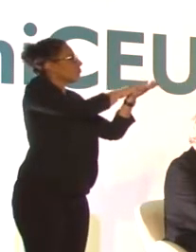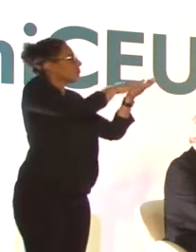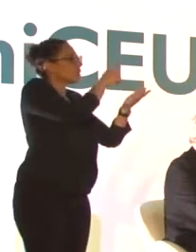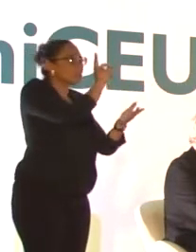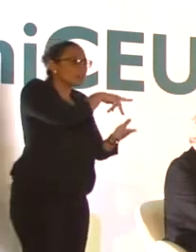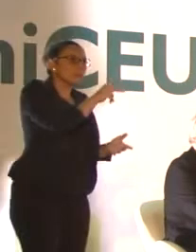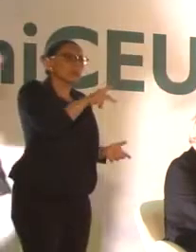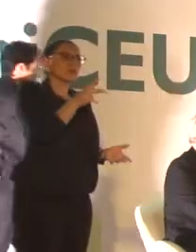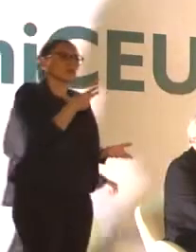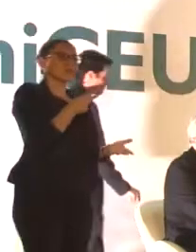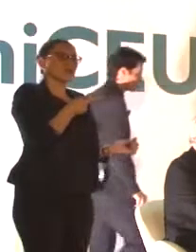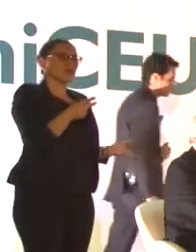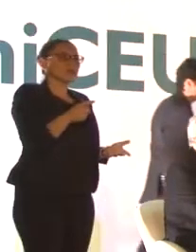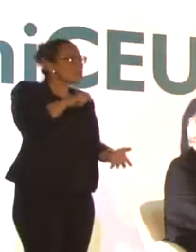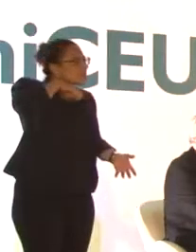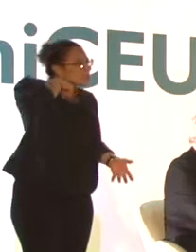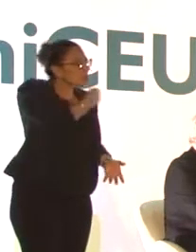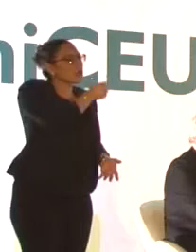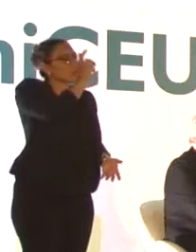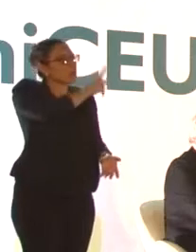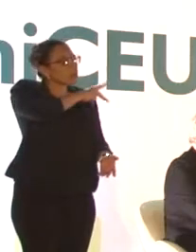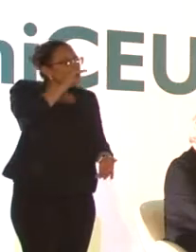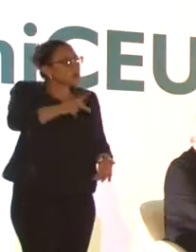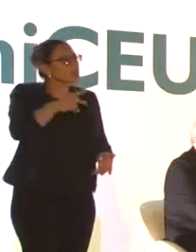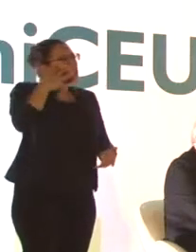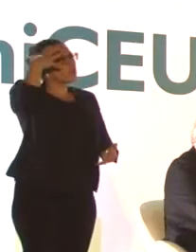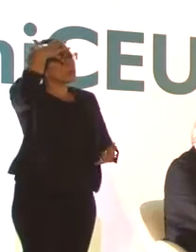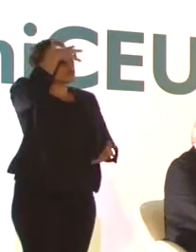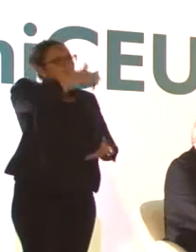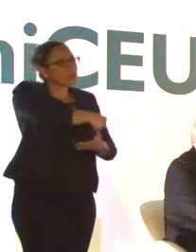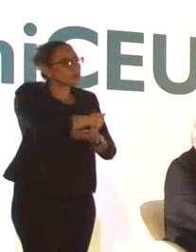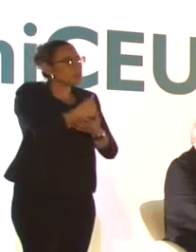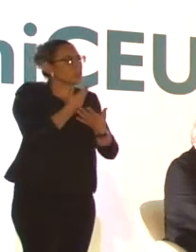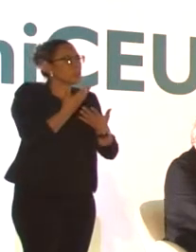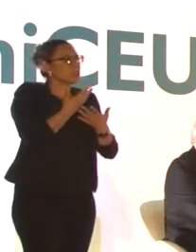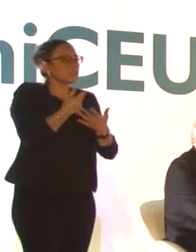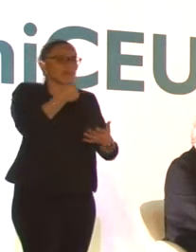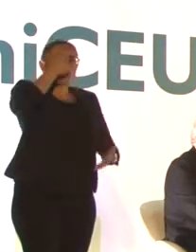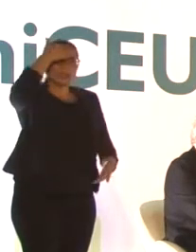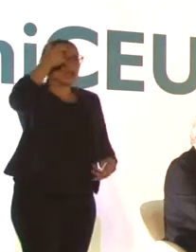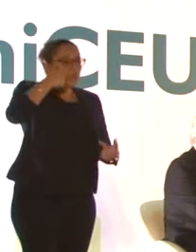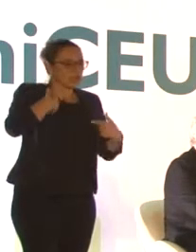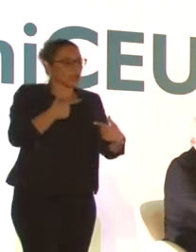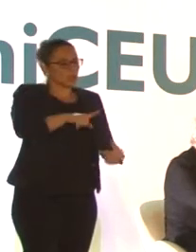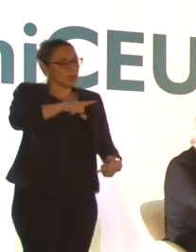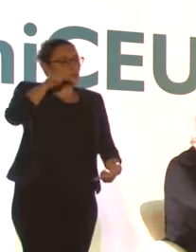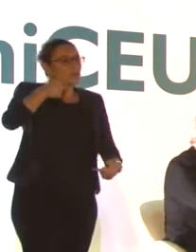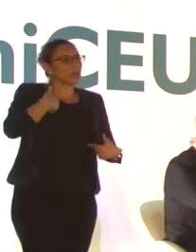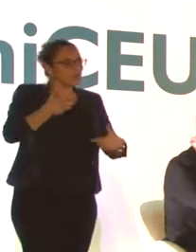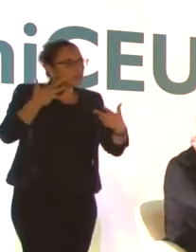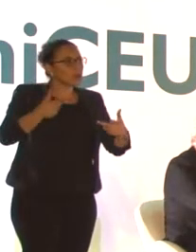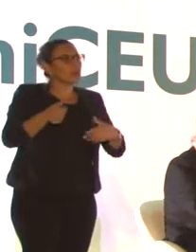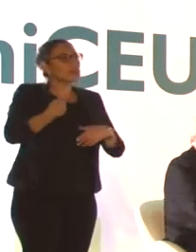docência, que é ser professor. É tão bonito isso, a consciência, eu escolhi ser professor. Nós temos feito